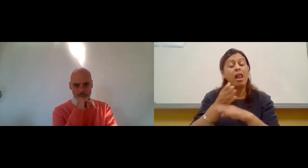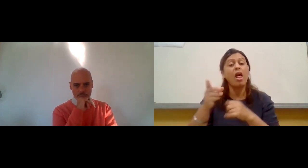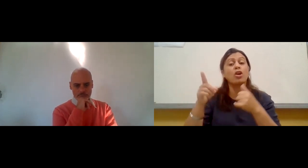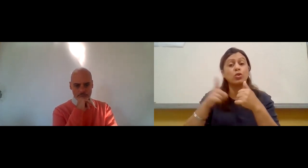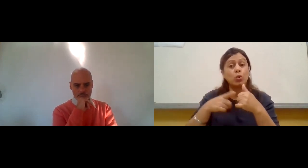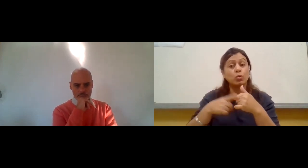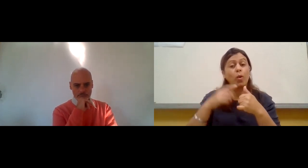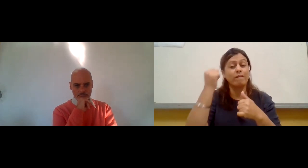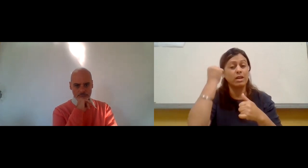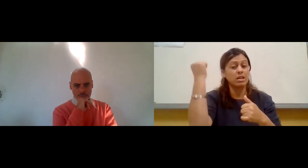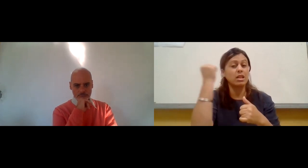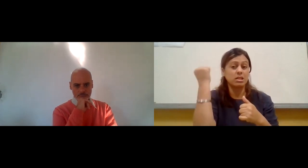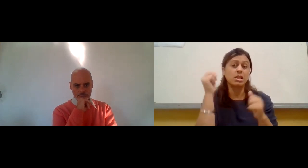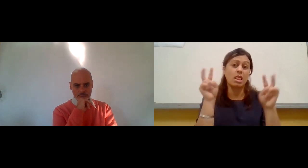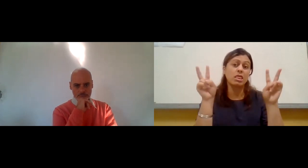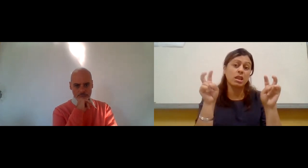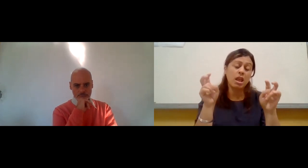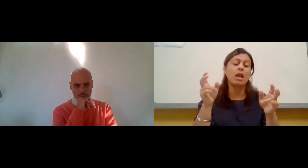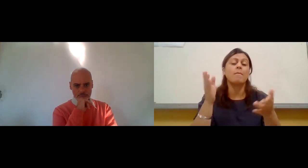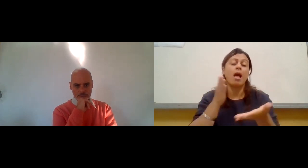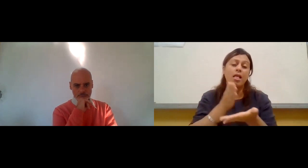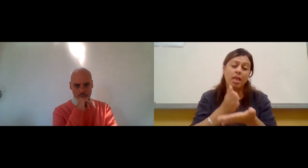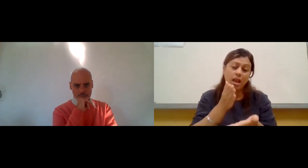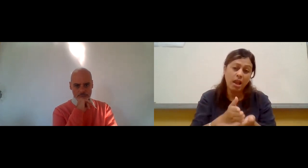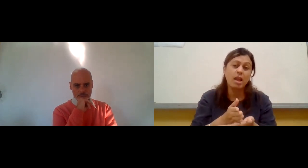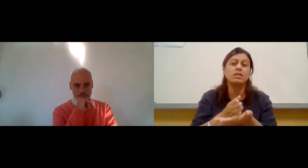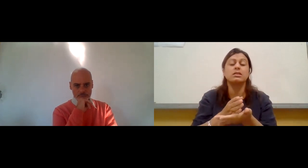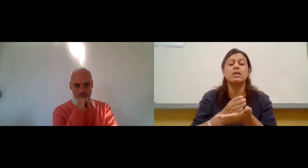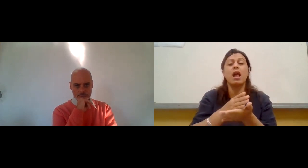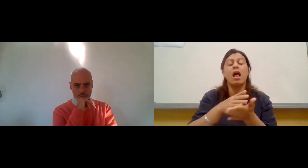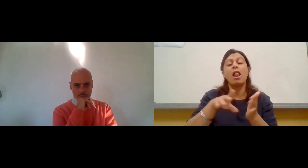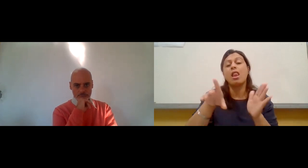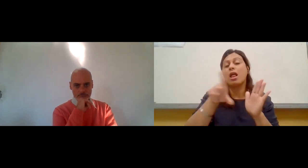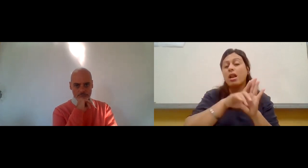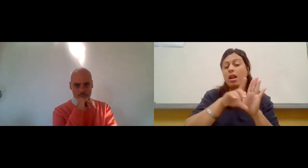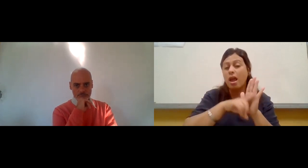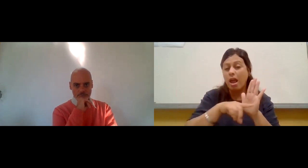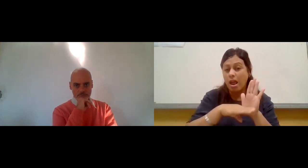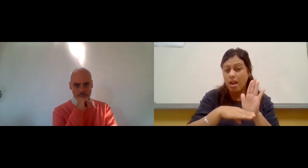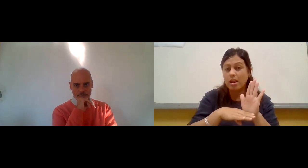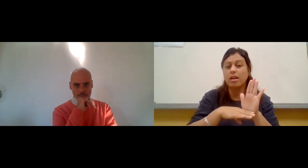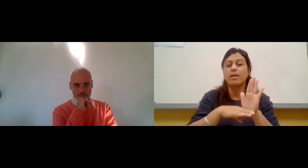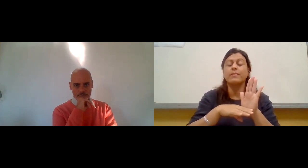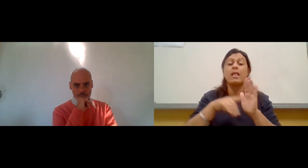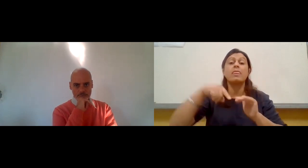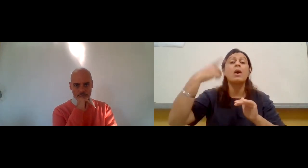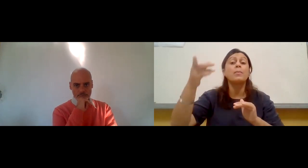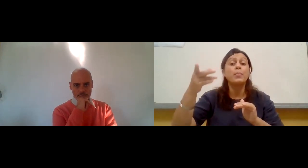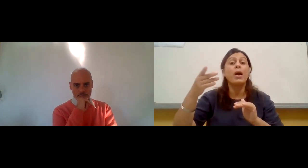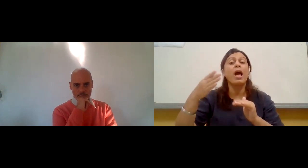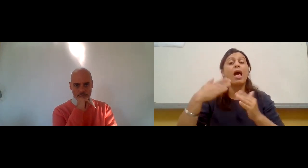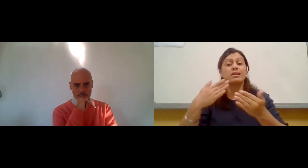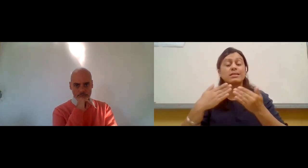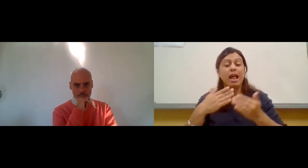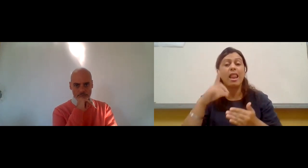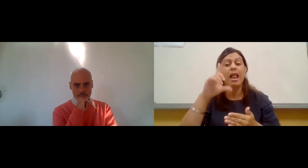conocer esos derechos, esas normativas. Y después de la charla de Laura va a haber una charla que se sumó a último